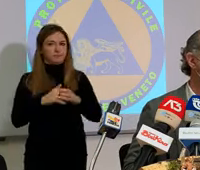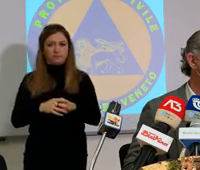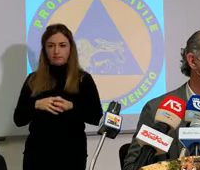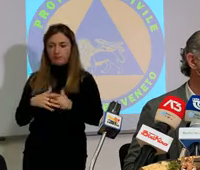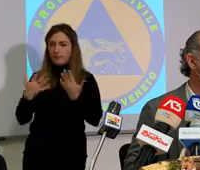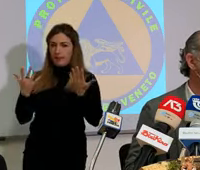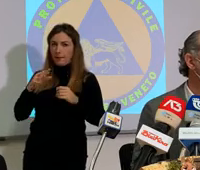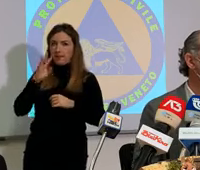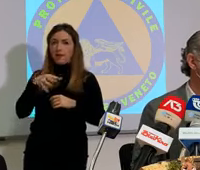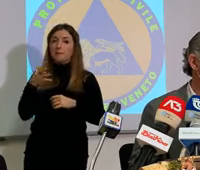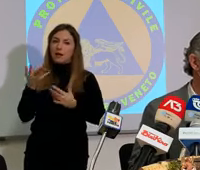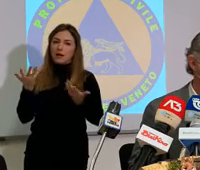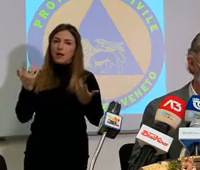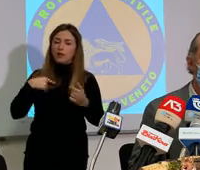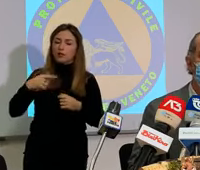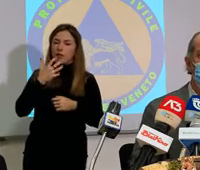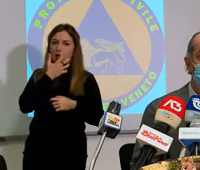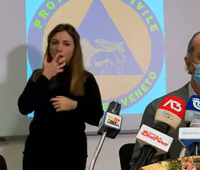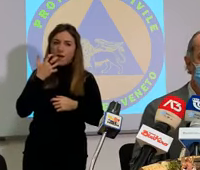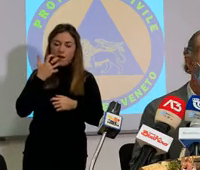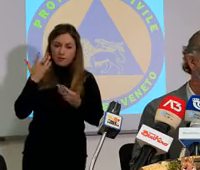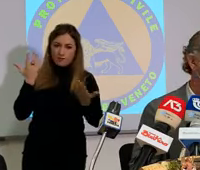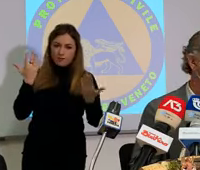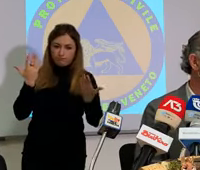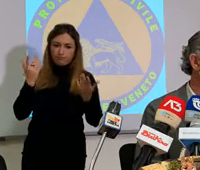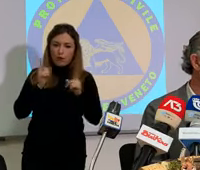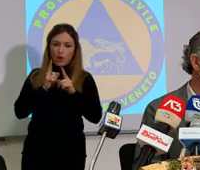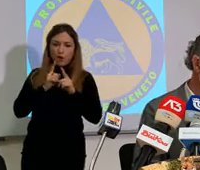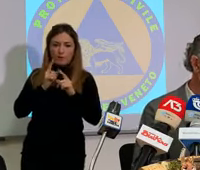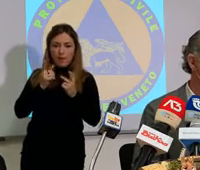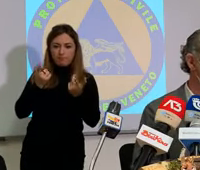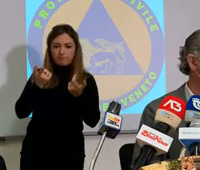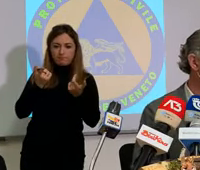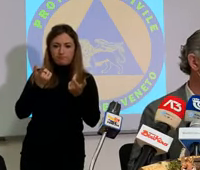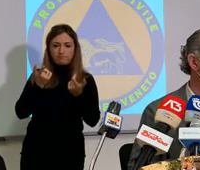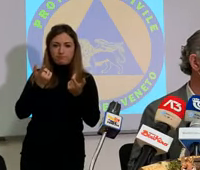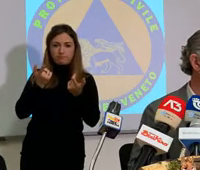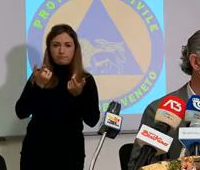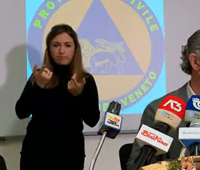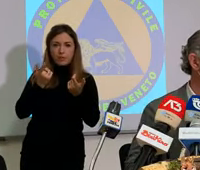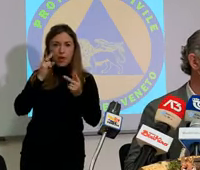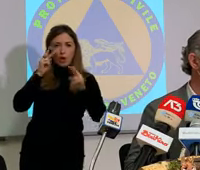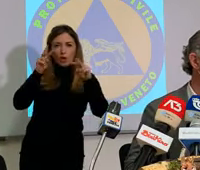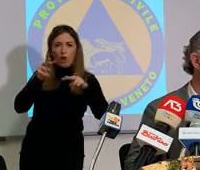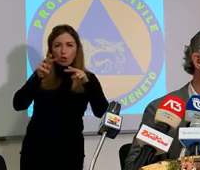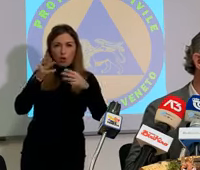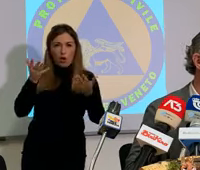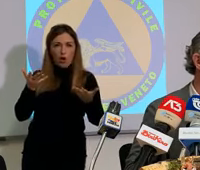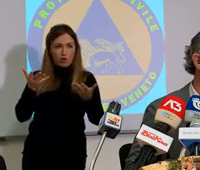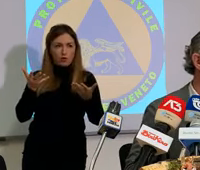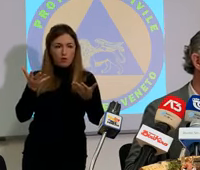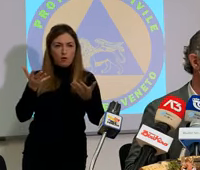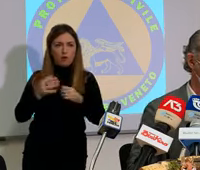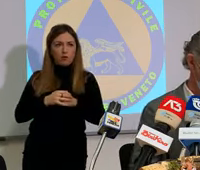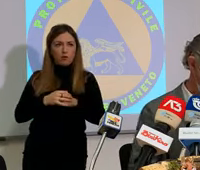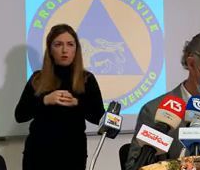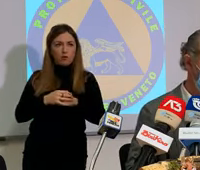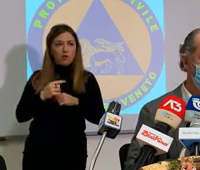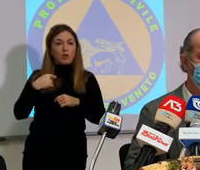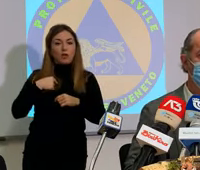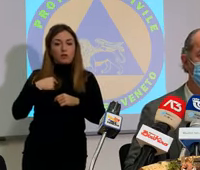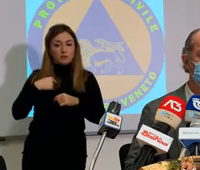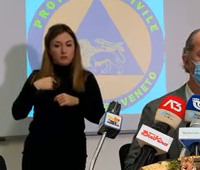tabella che noi ci teniamo come benchmark mai un benchmark che io ve l'ho detto tanto è vero che i nota è scritto non è che ve lo dico adesso perché avete fatto voi le